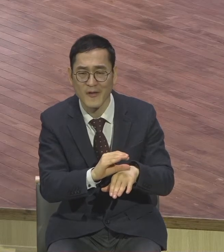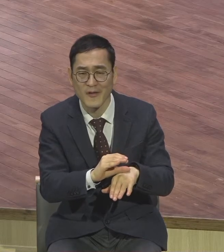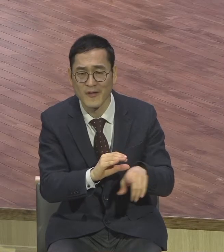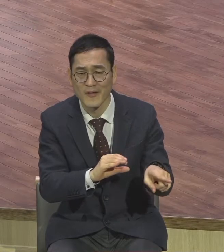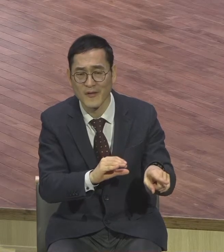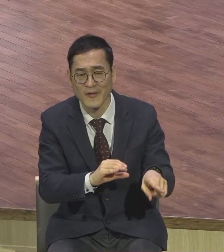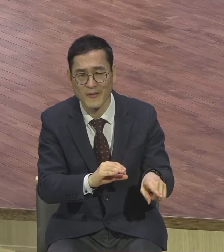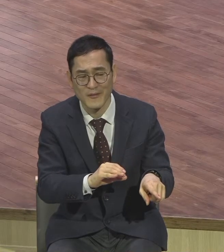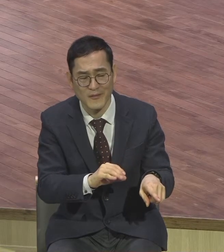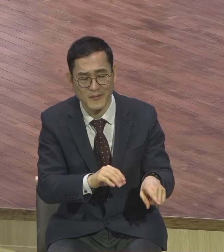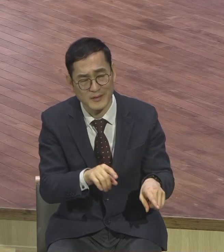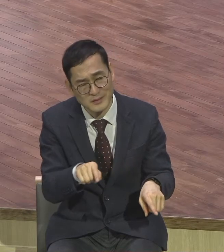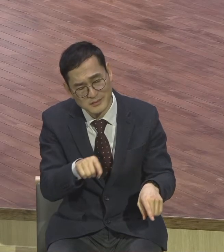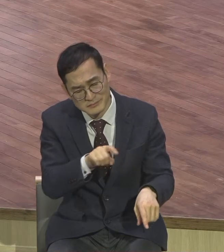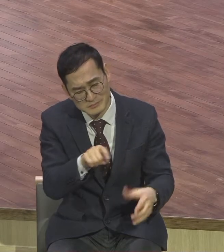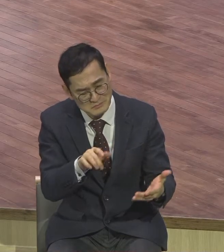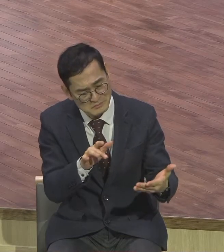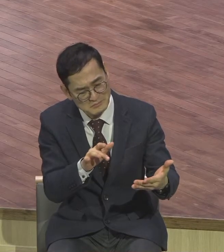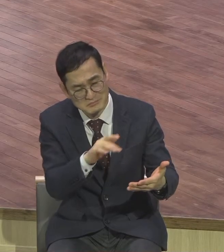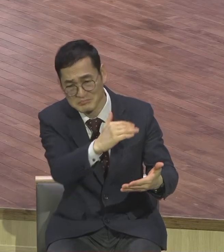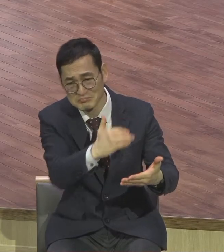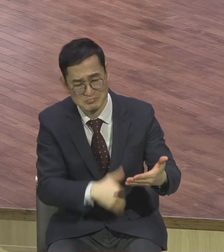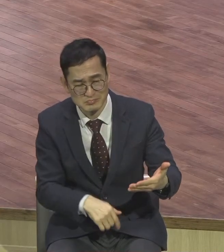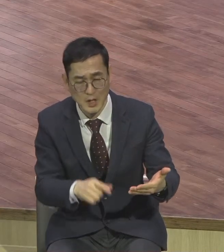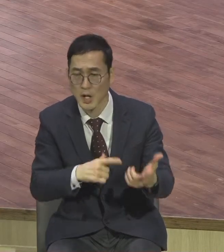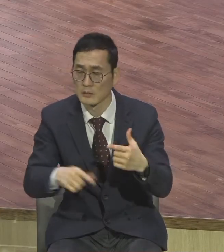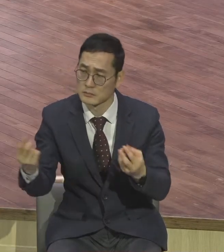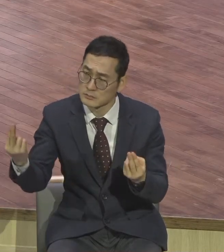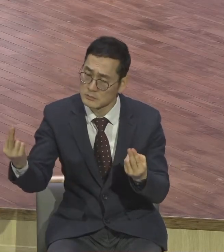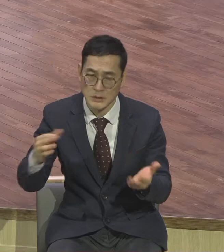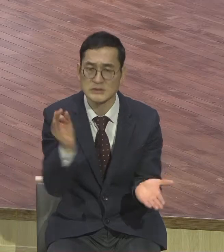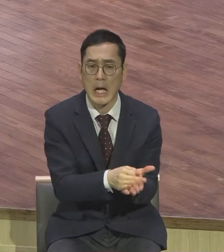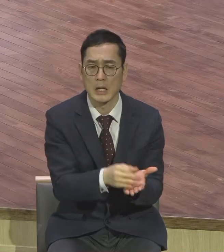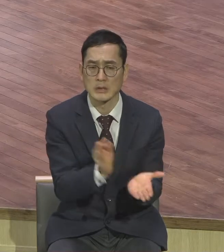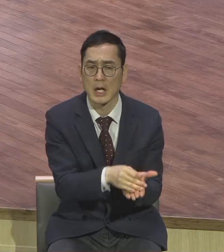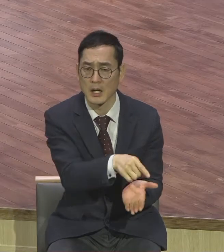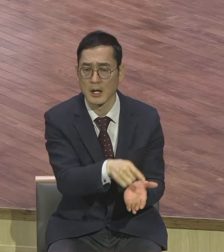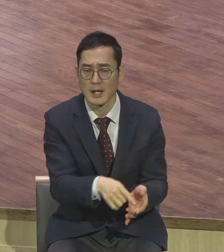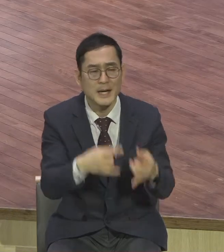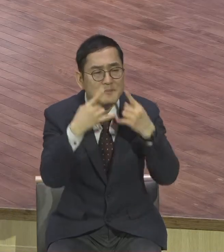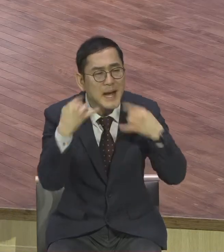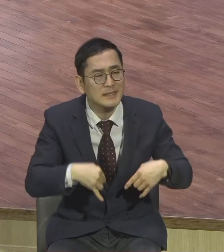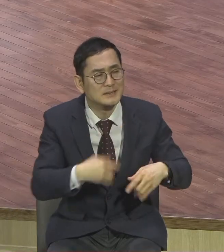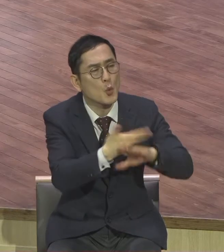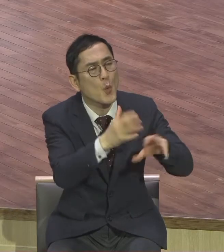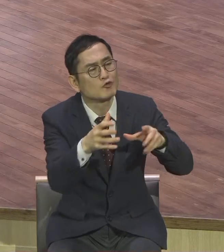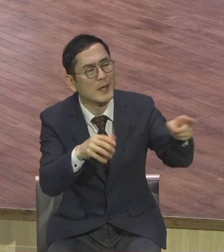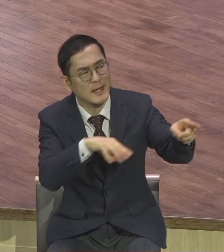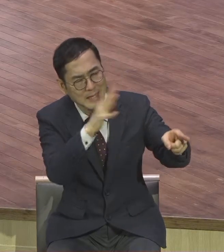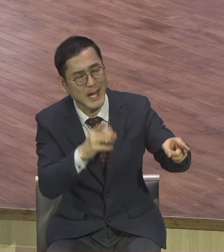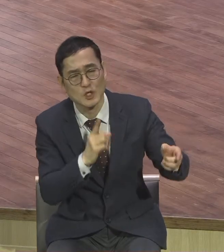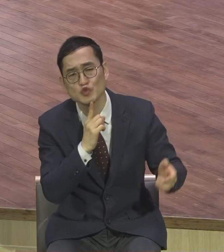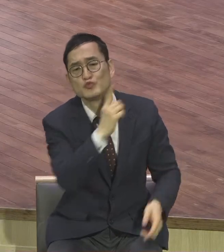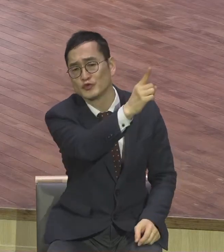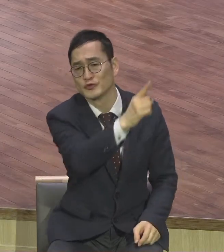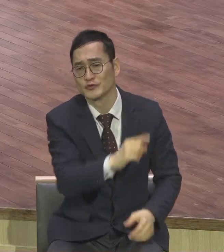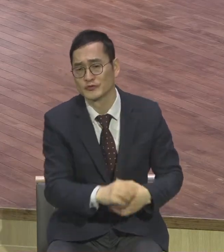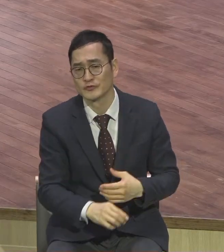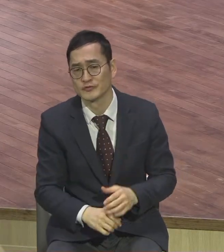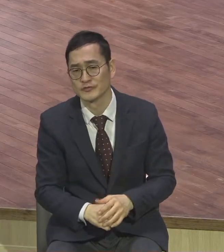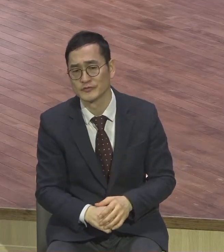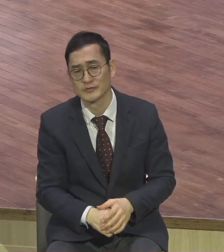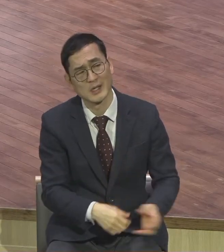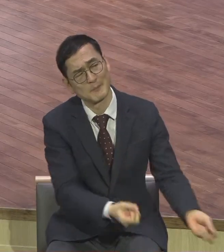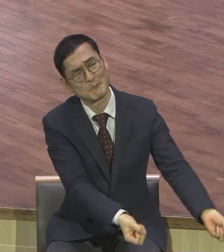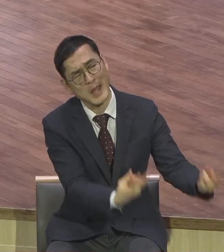있습니다. 이거 가지고 다 주문하니까 주문해가지고 프랑스에 주문했다. 뭐 좀 안 맞다 보내면 12, 3만원 안 주면 다시